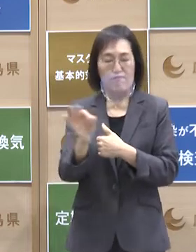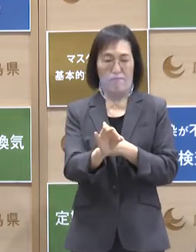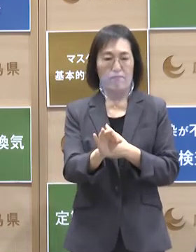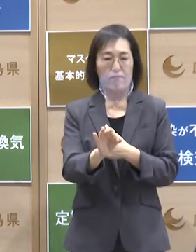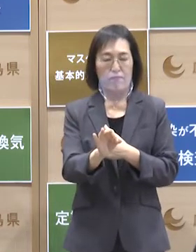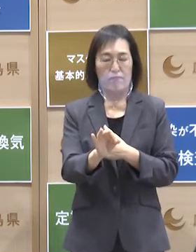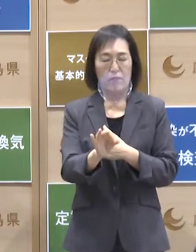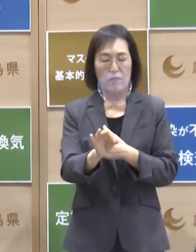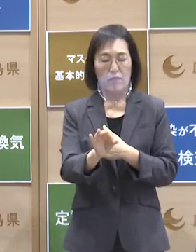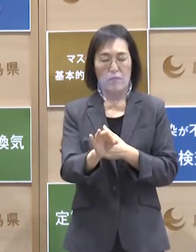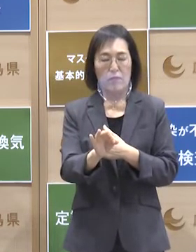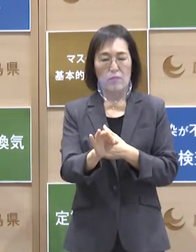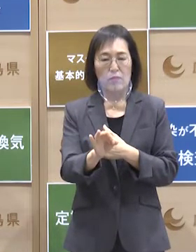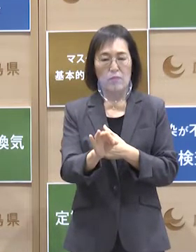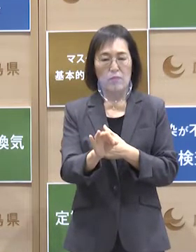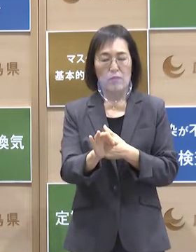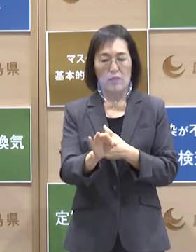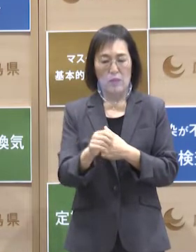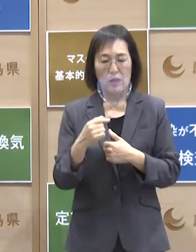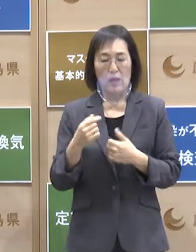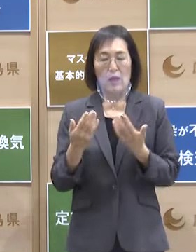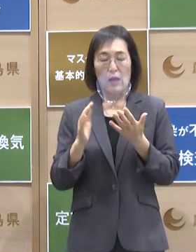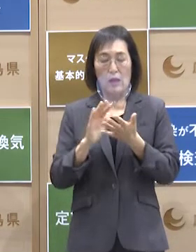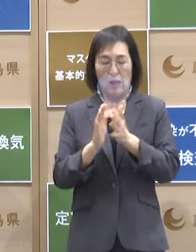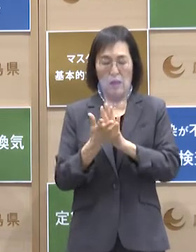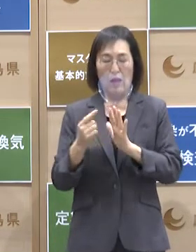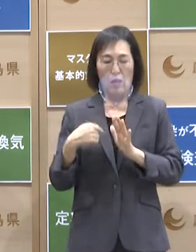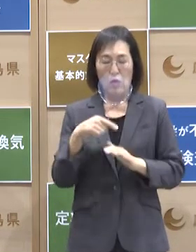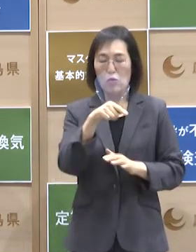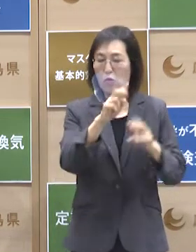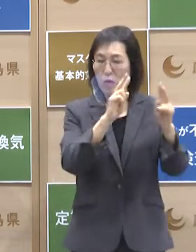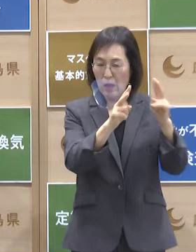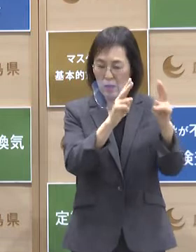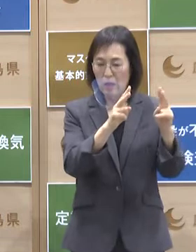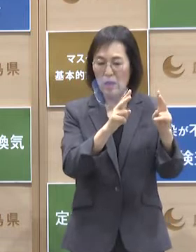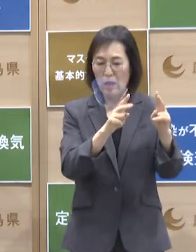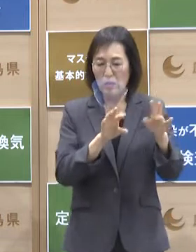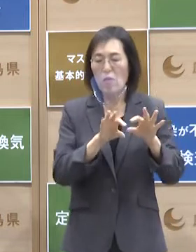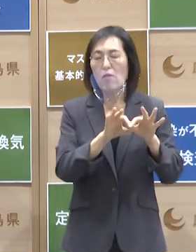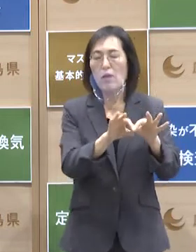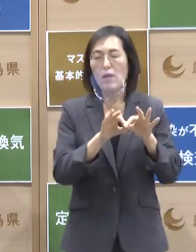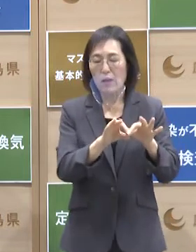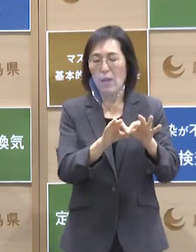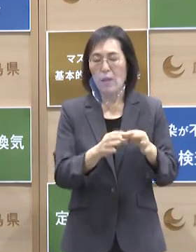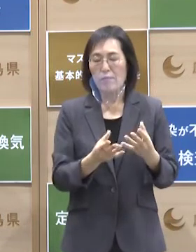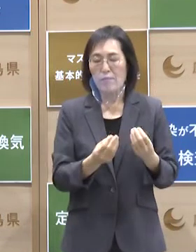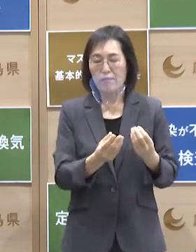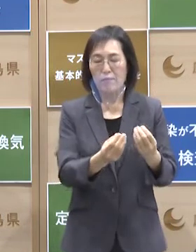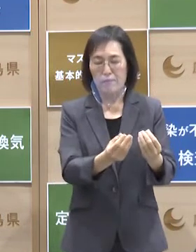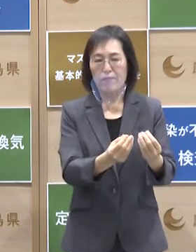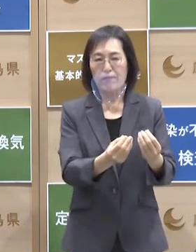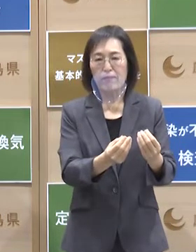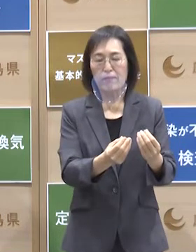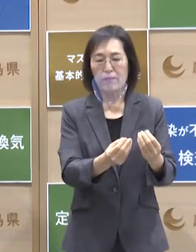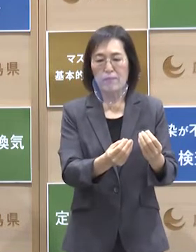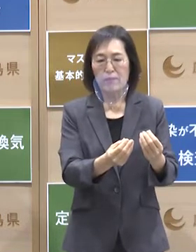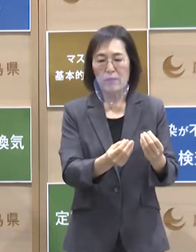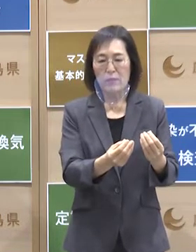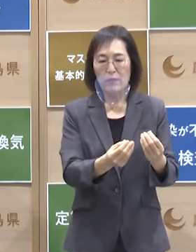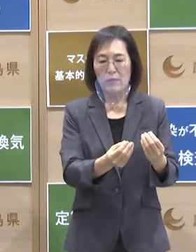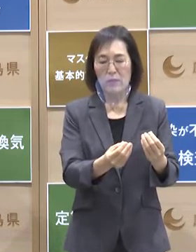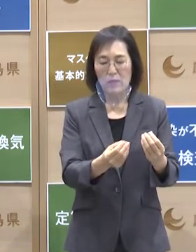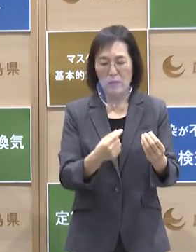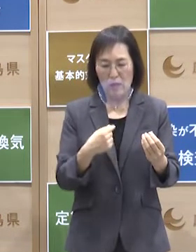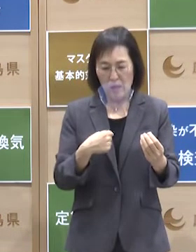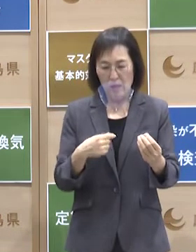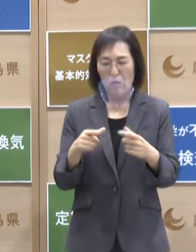県も前からと非常に密接に、連携を取りながらですね、県ともやり取りをして